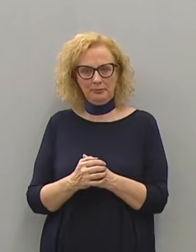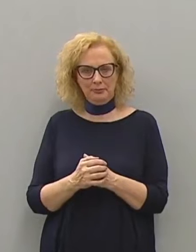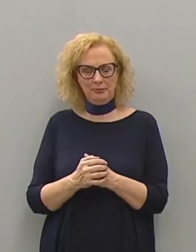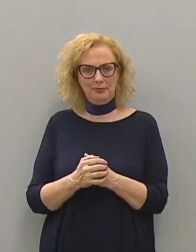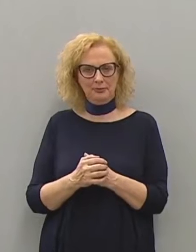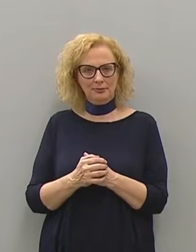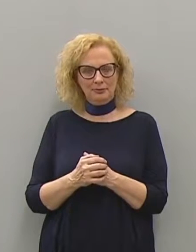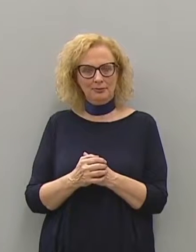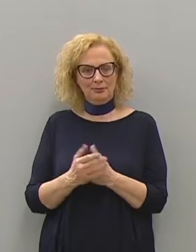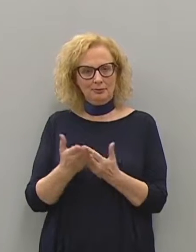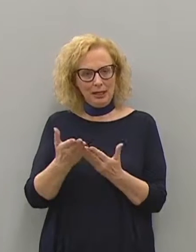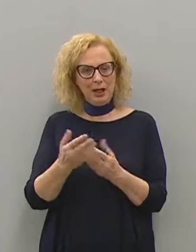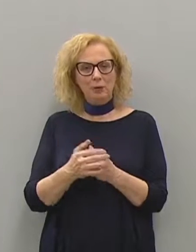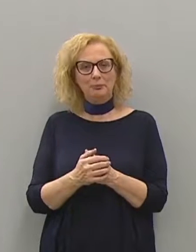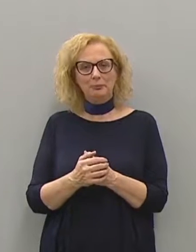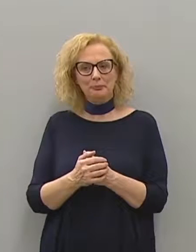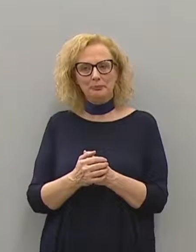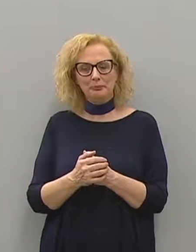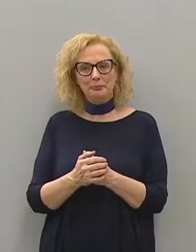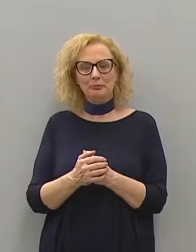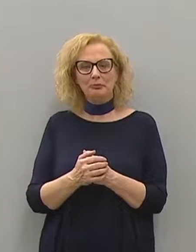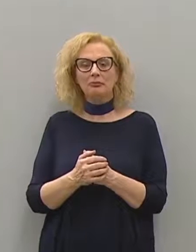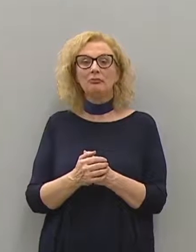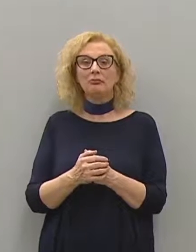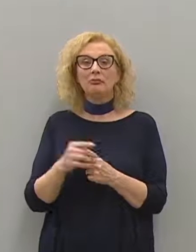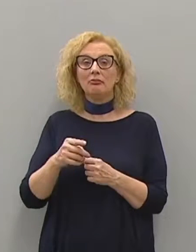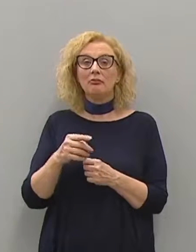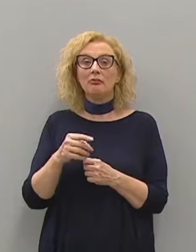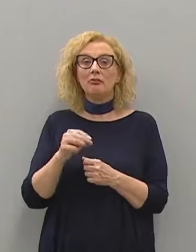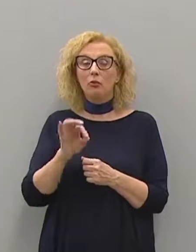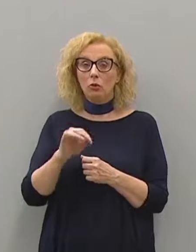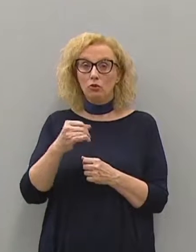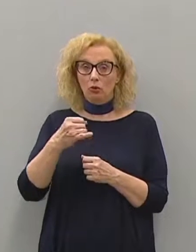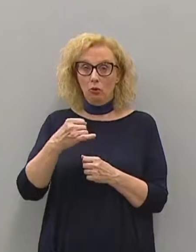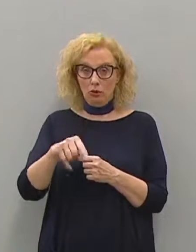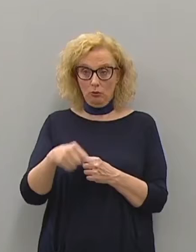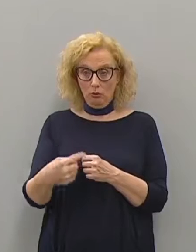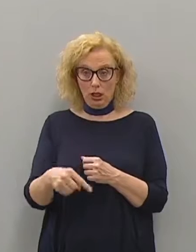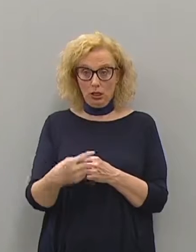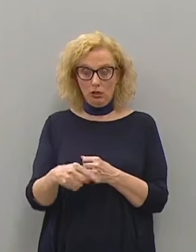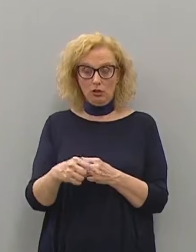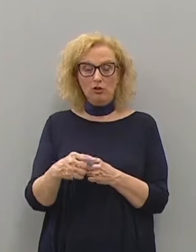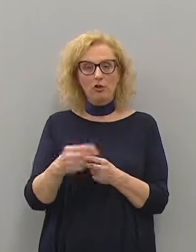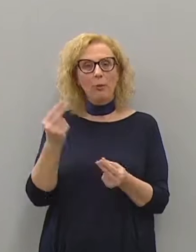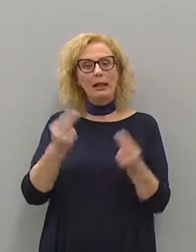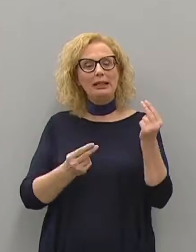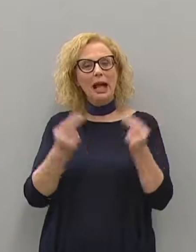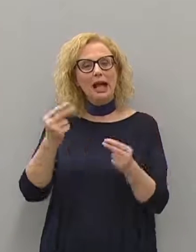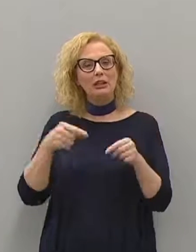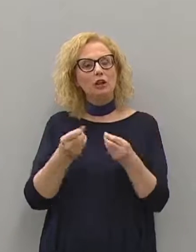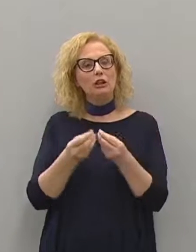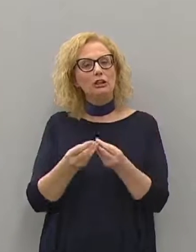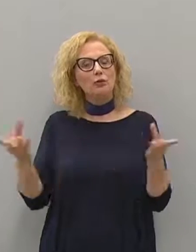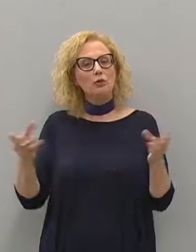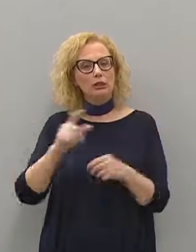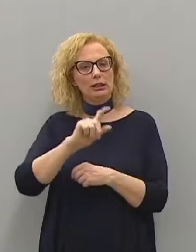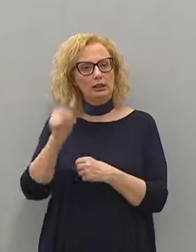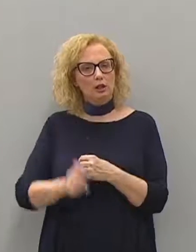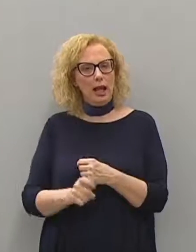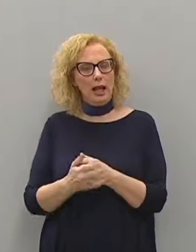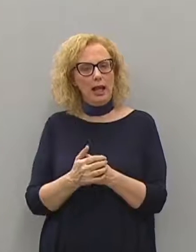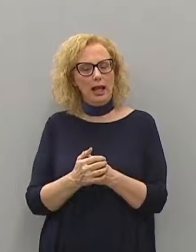il quanto riguarda quest'ultimo punto i dati che vengono diffuse a livello nazionale